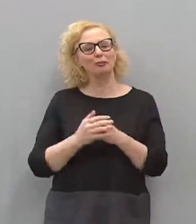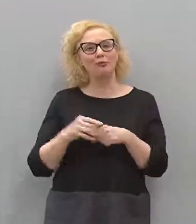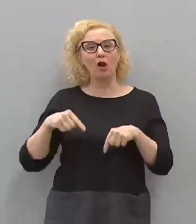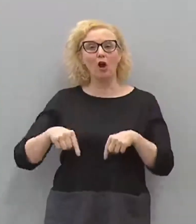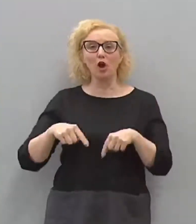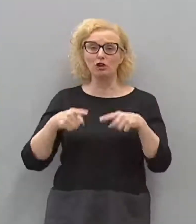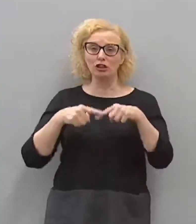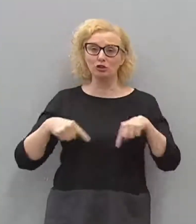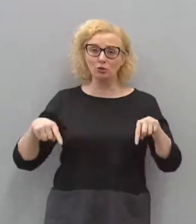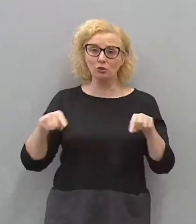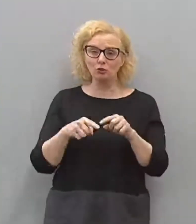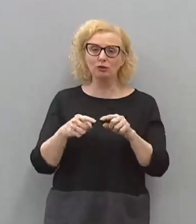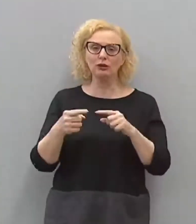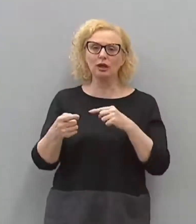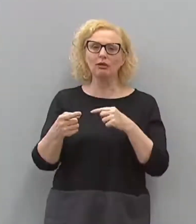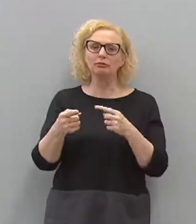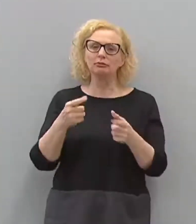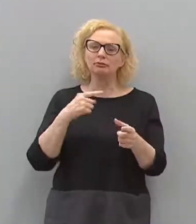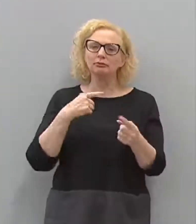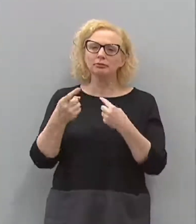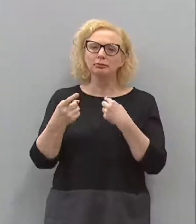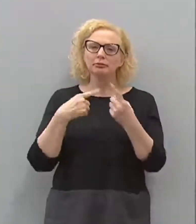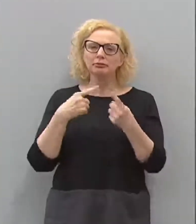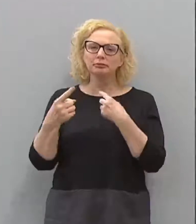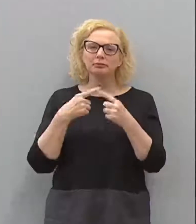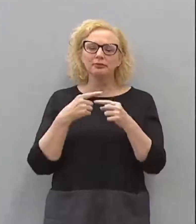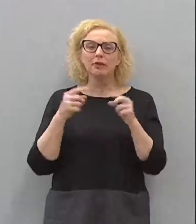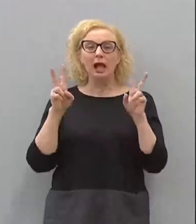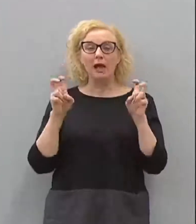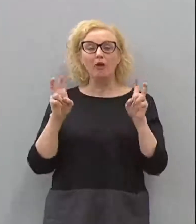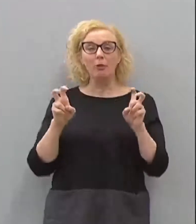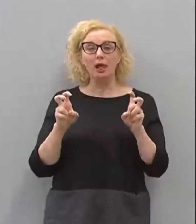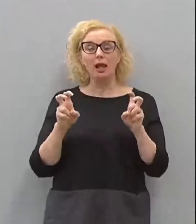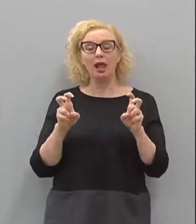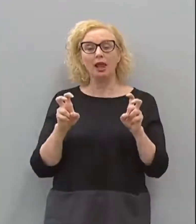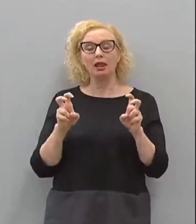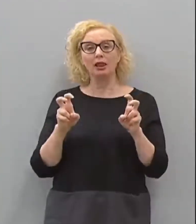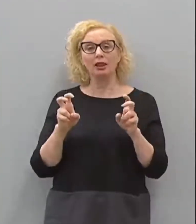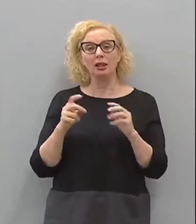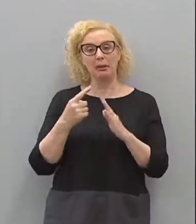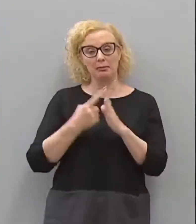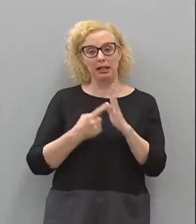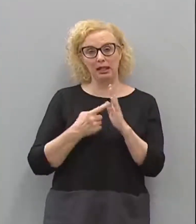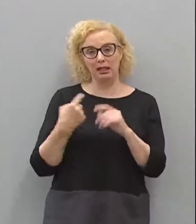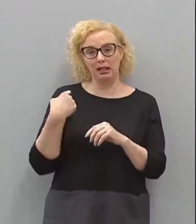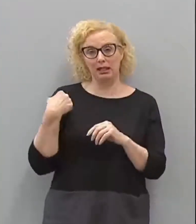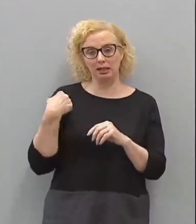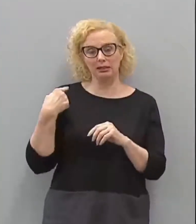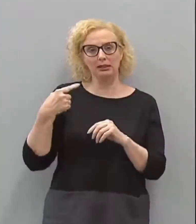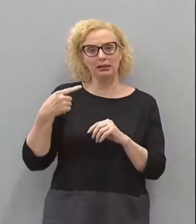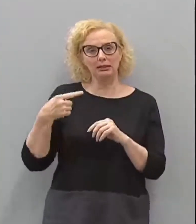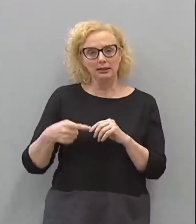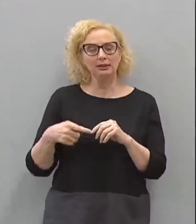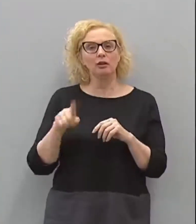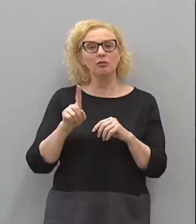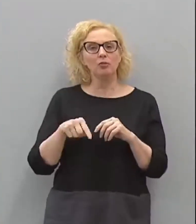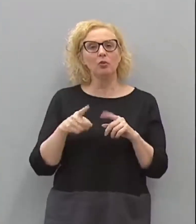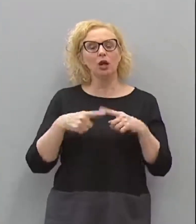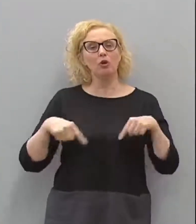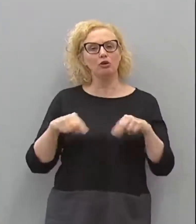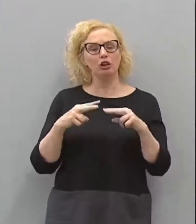discusso di alcune tematiche sulle quali da negli ultimi mesi si è lavorato anche in consiglio provinciale